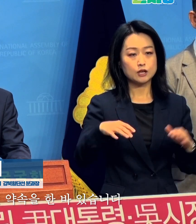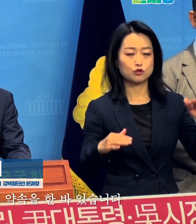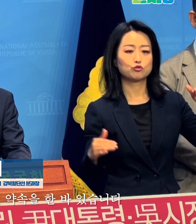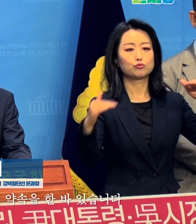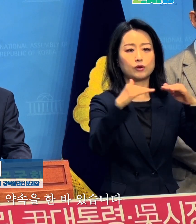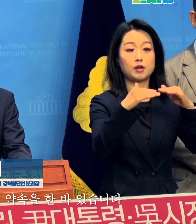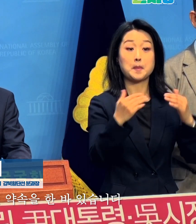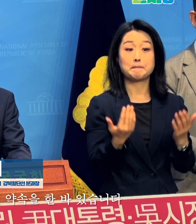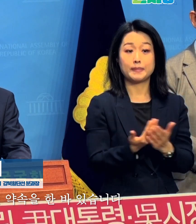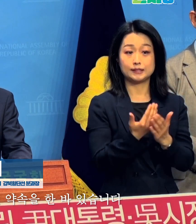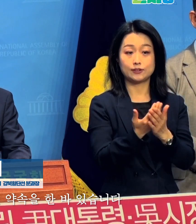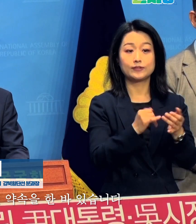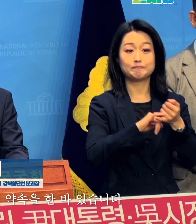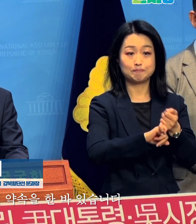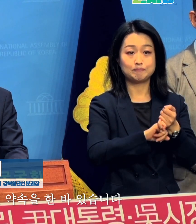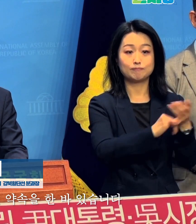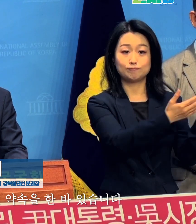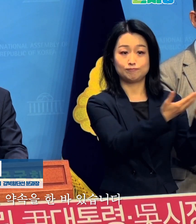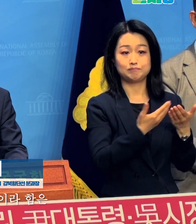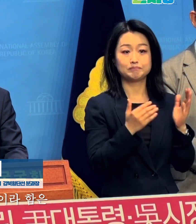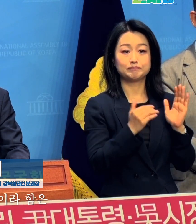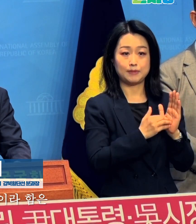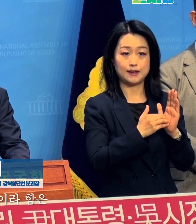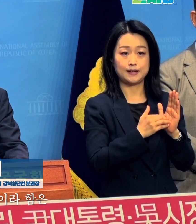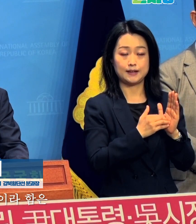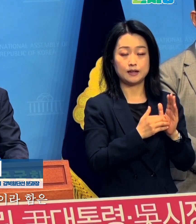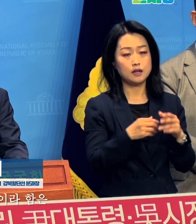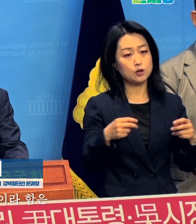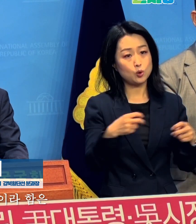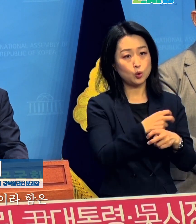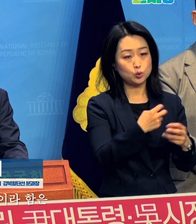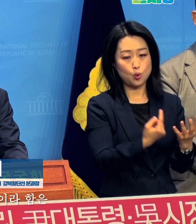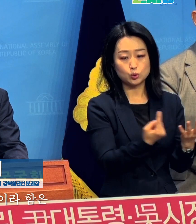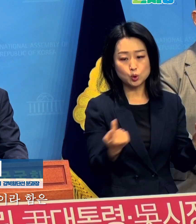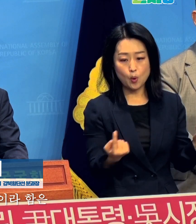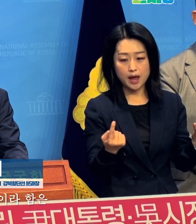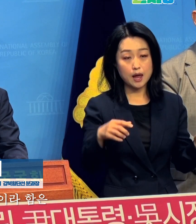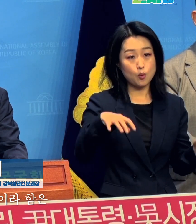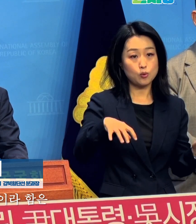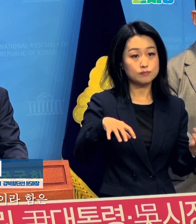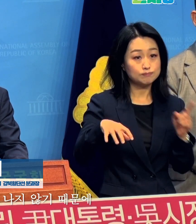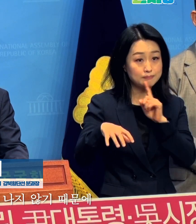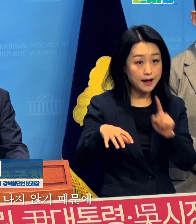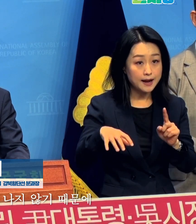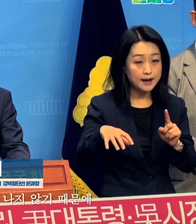균형발전 약속을 한 바 있습니다. 이 교통소외지역이라 하면